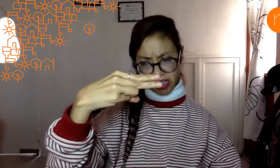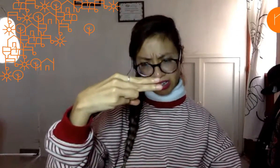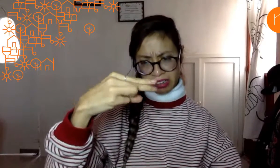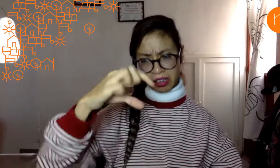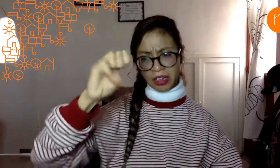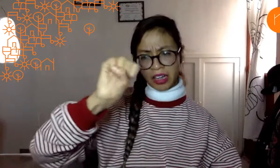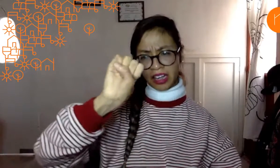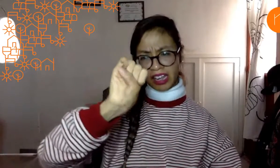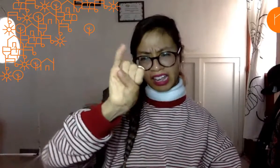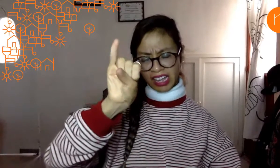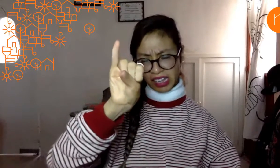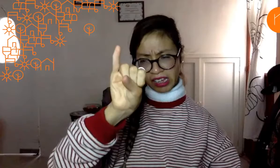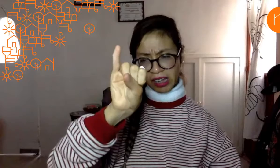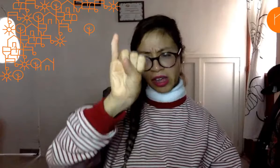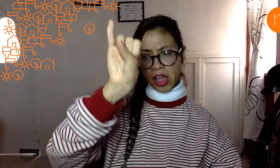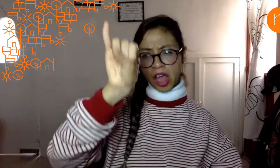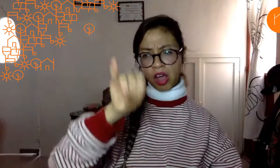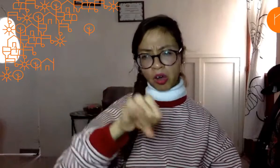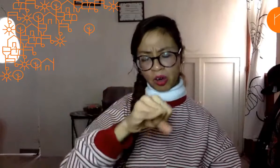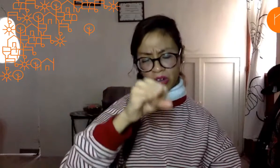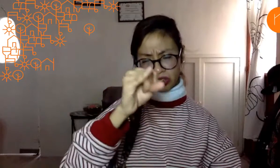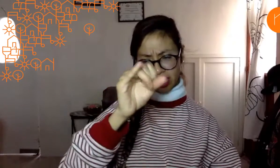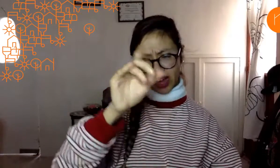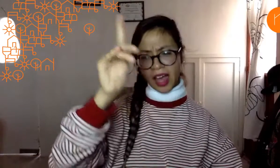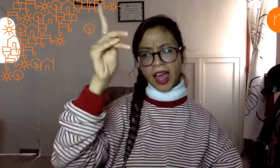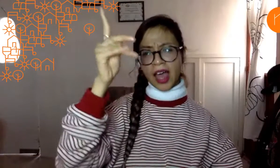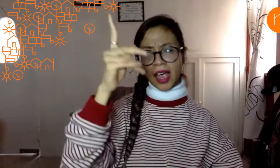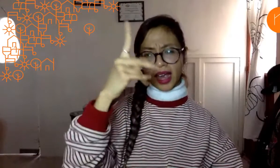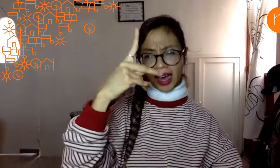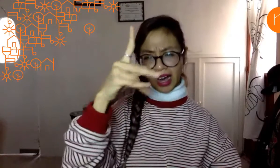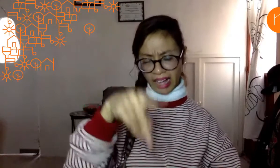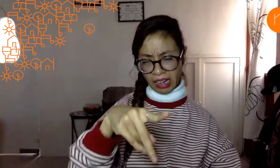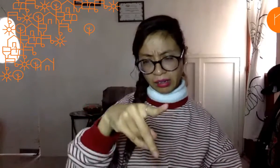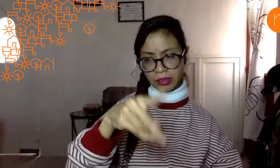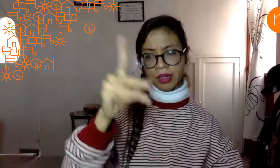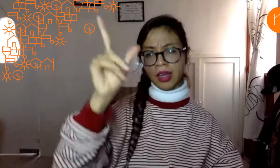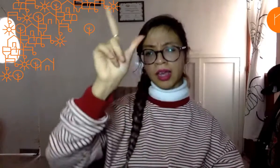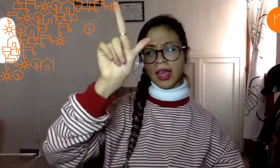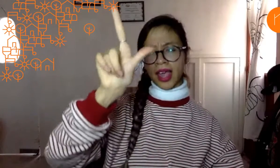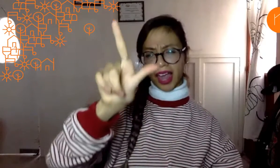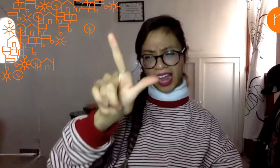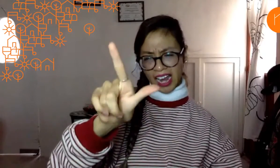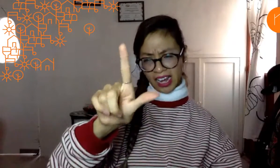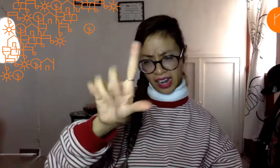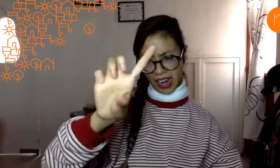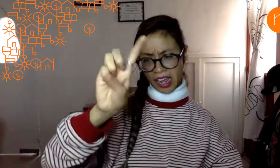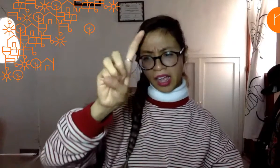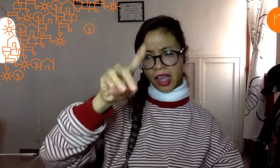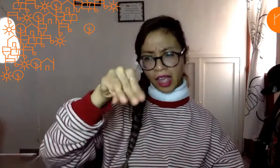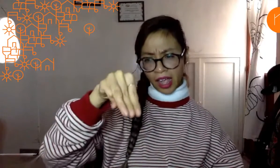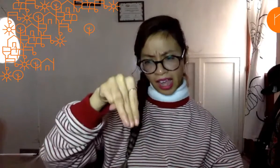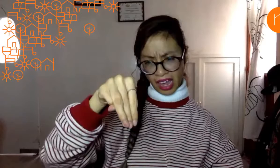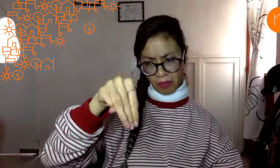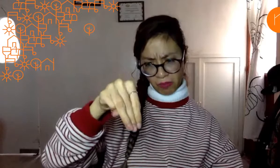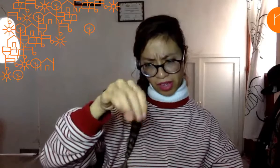H, I, J, K, L,